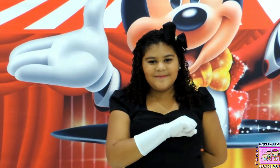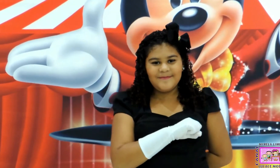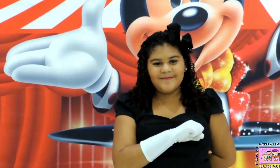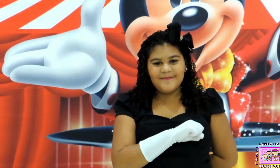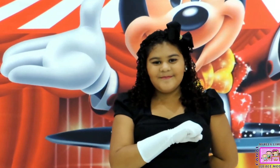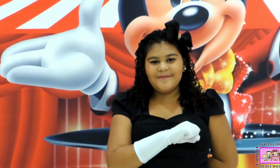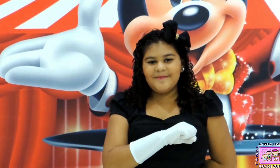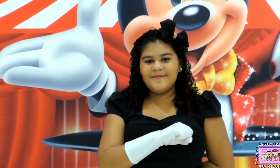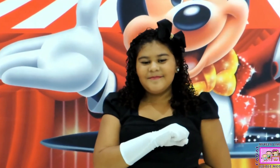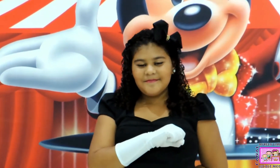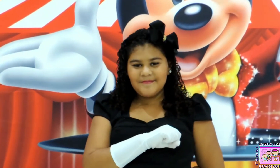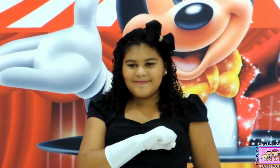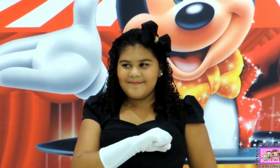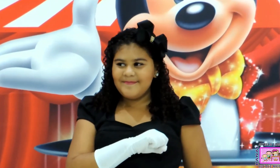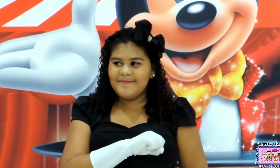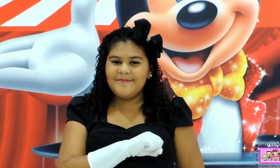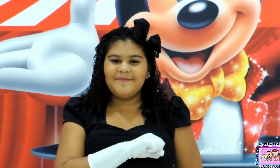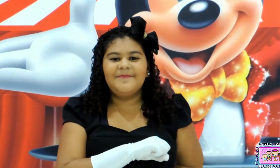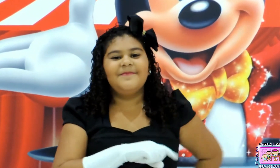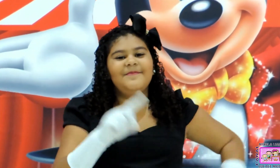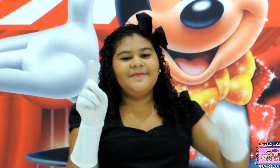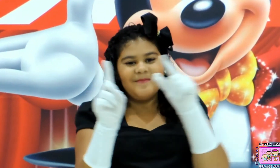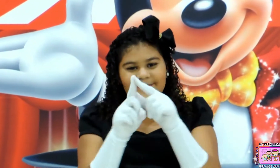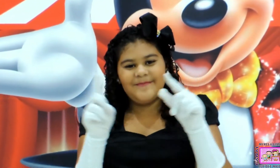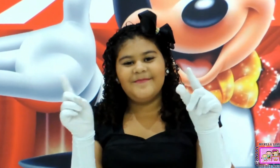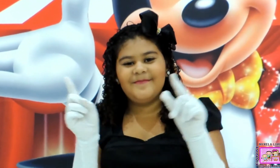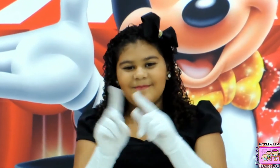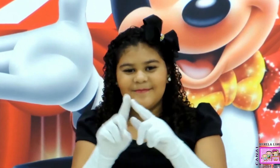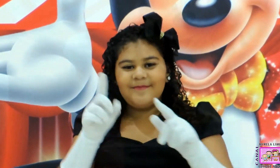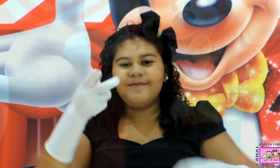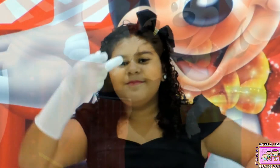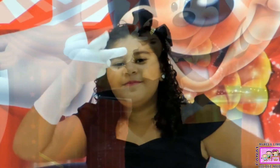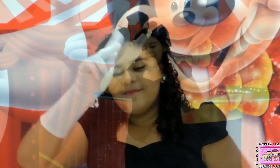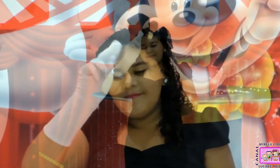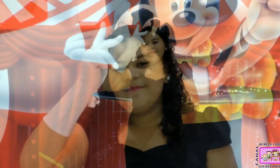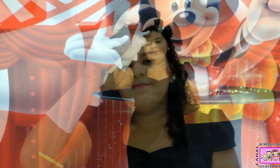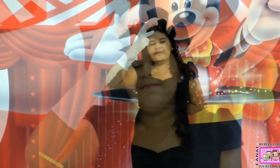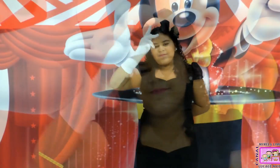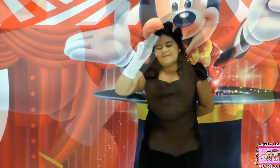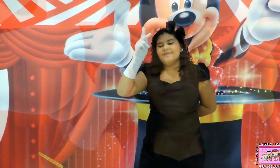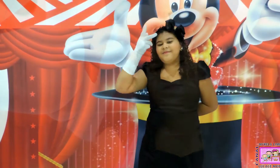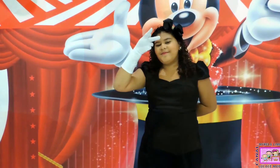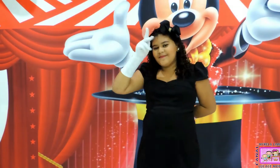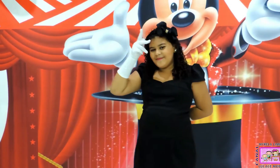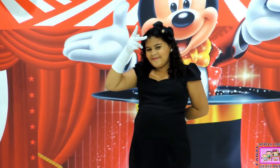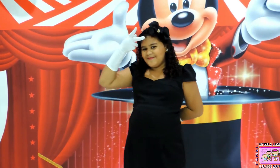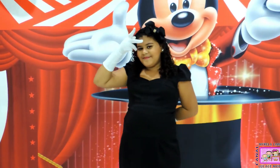amar As palavras de uma história,